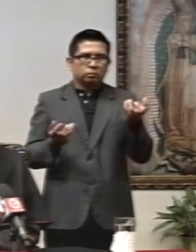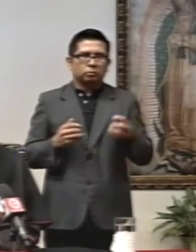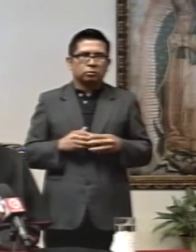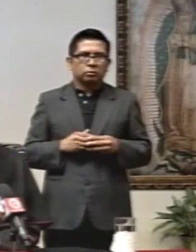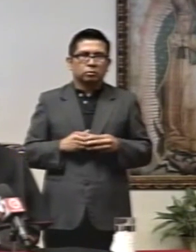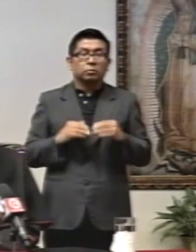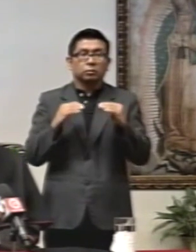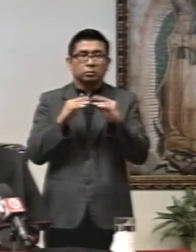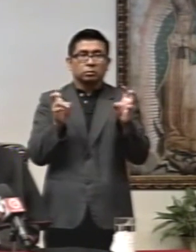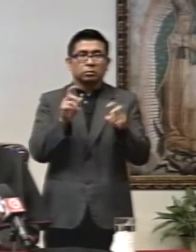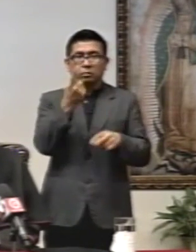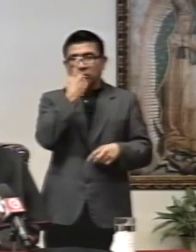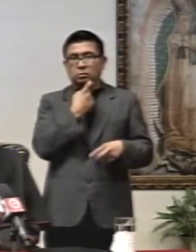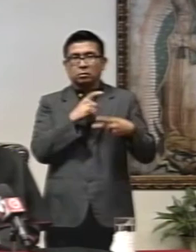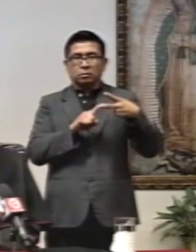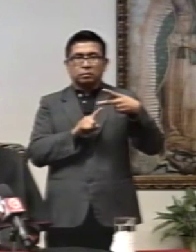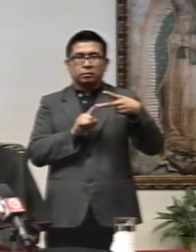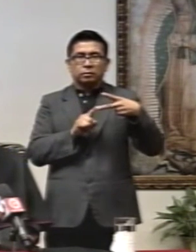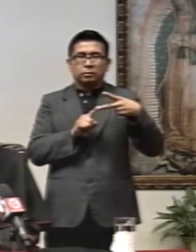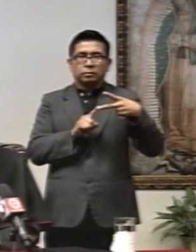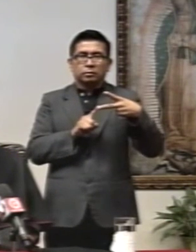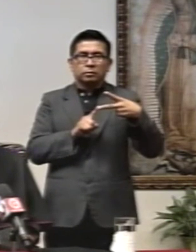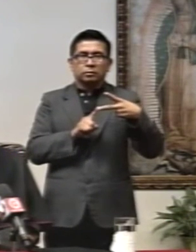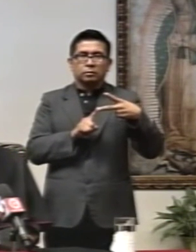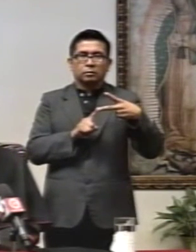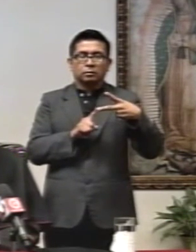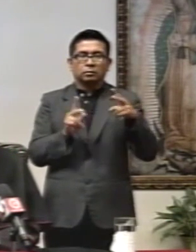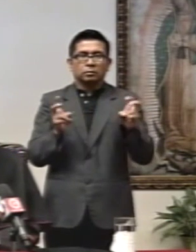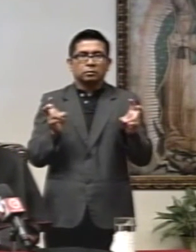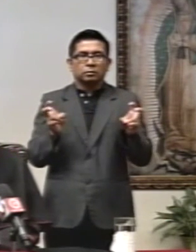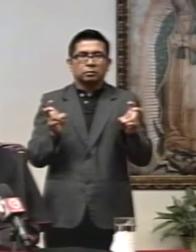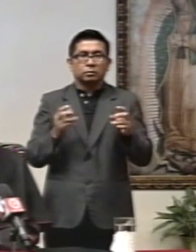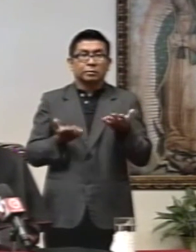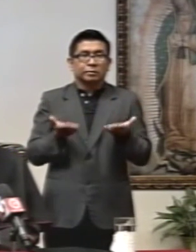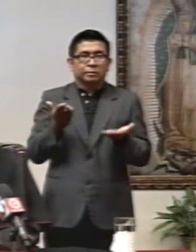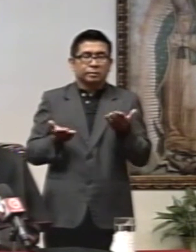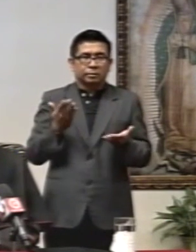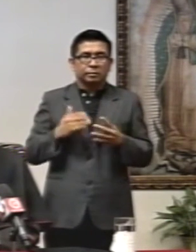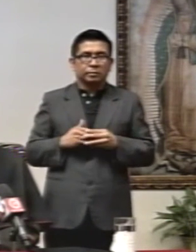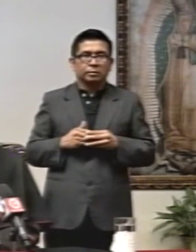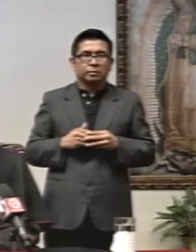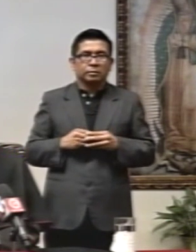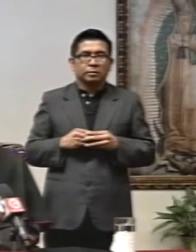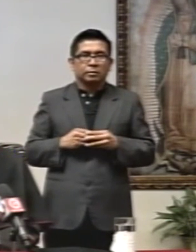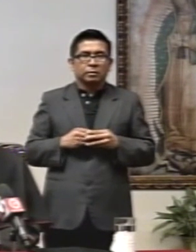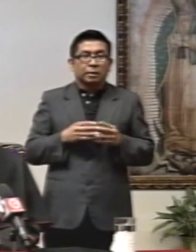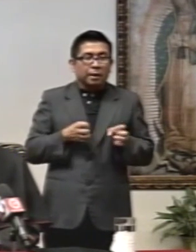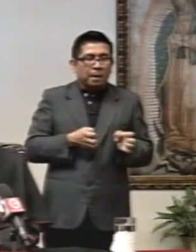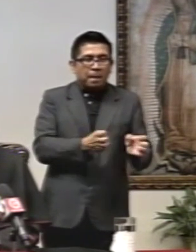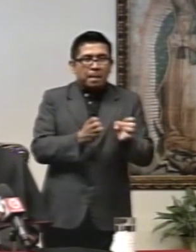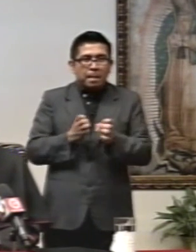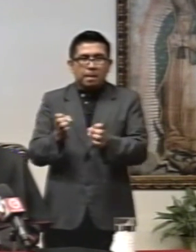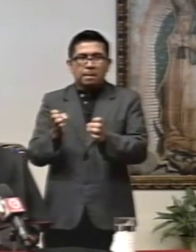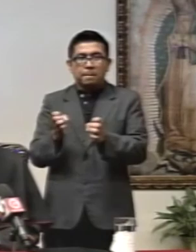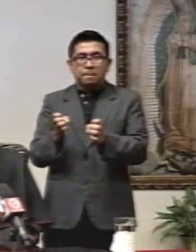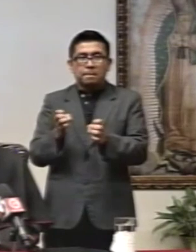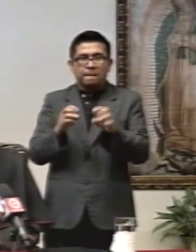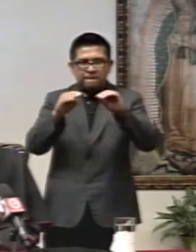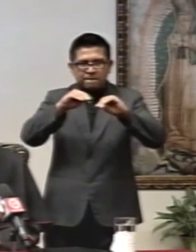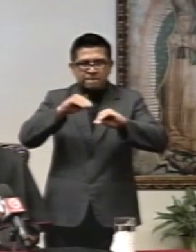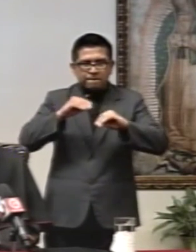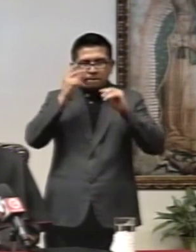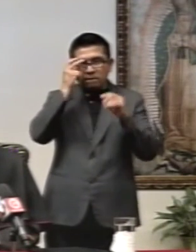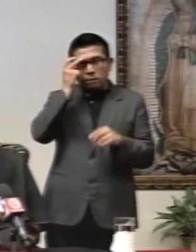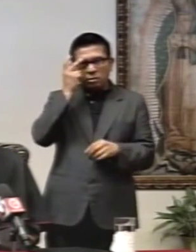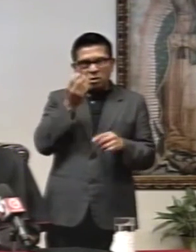Y en cuanto a su segunda pregunta, sobre posibles estrategias que estén planificando para